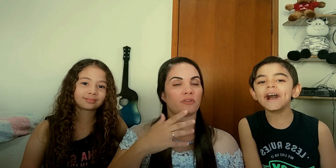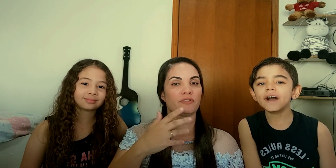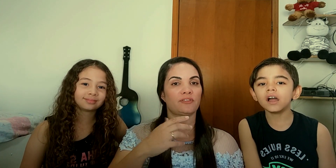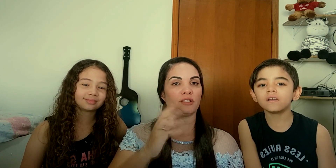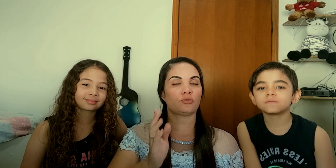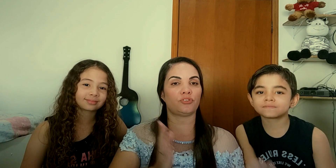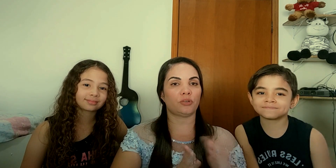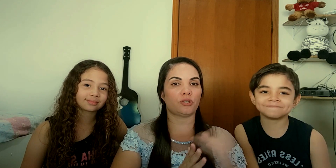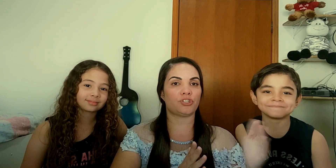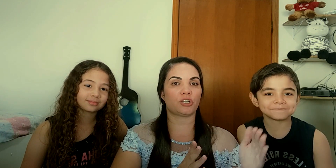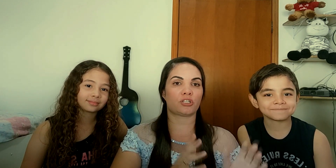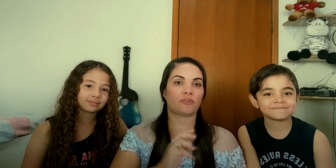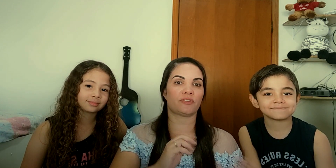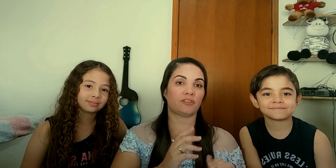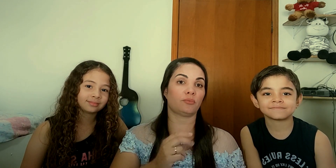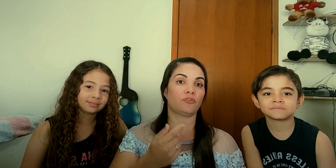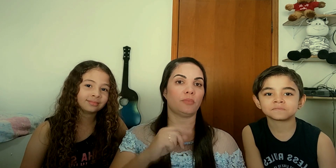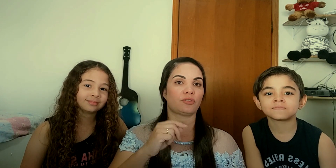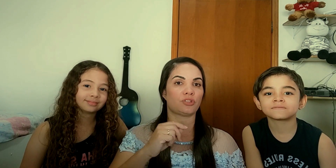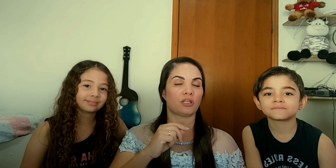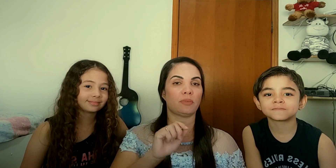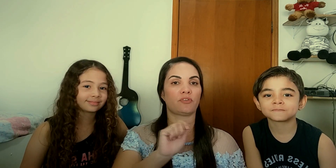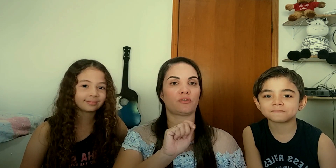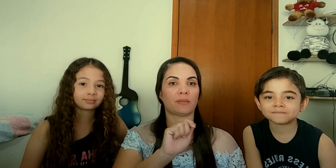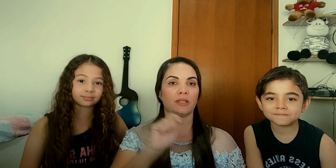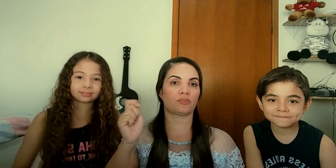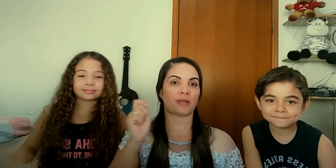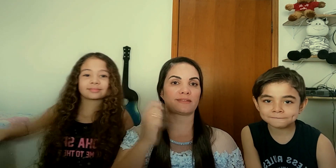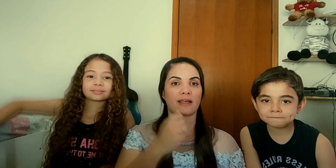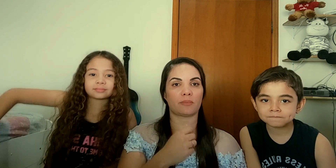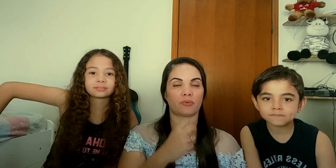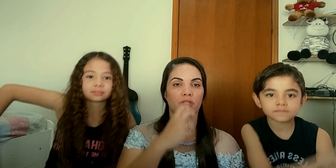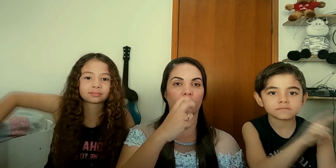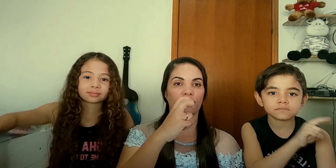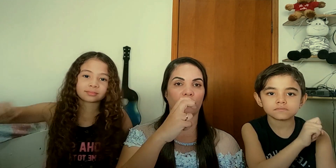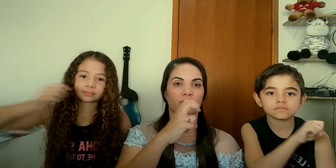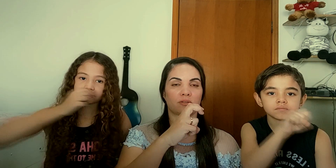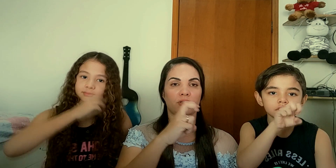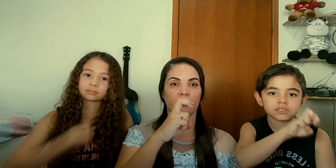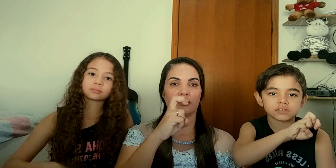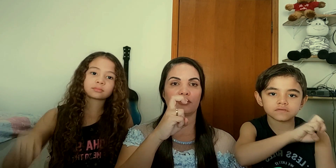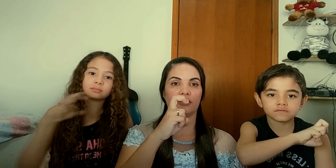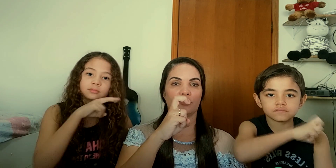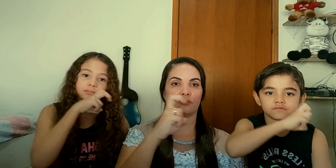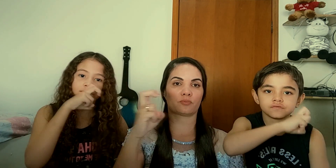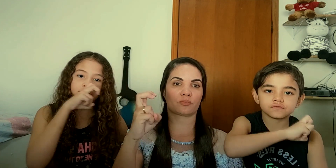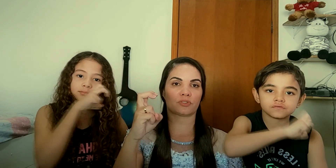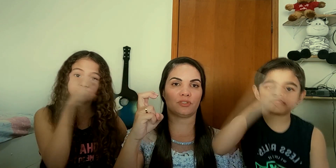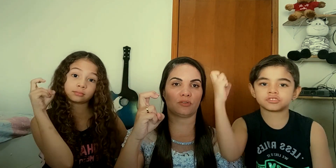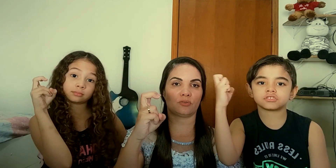vai fazer... Do cinco em diante, não vai fazer esse movimento de tremer. Você vai apenas passar a mão. Então, assim, ó. Cinco. Cinco.